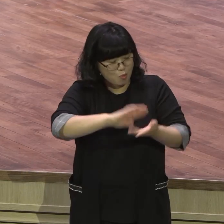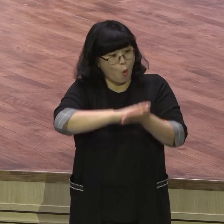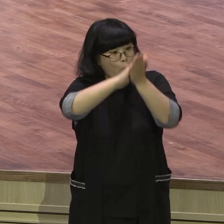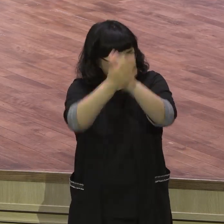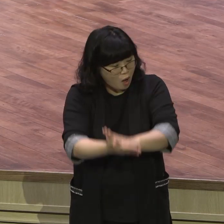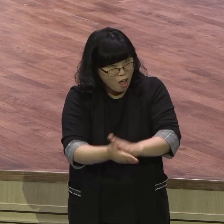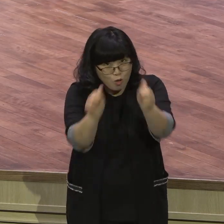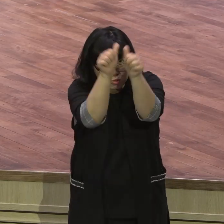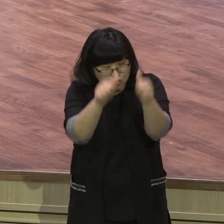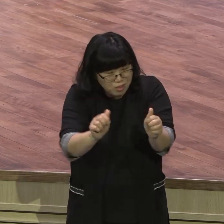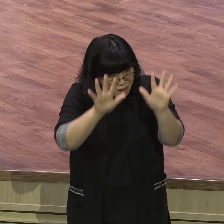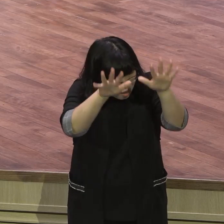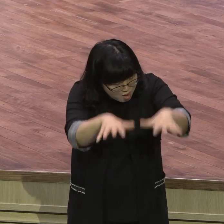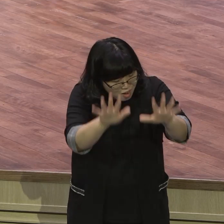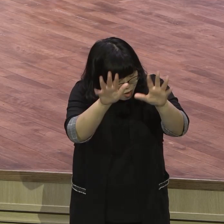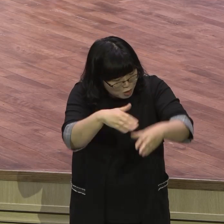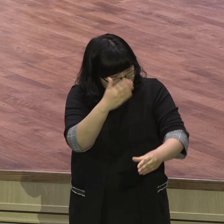백성이 이 뭐한 짓이냐